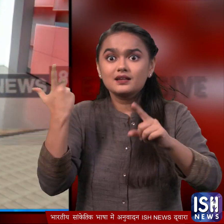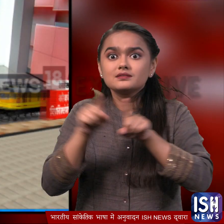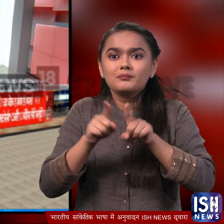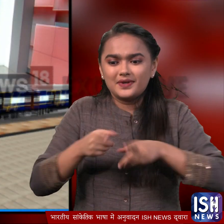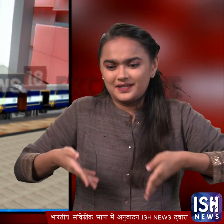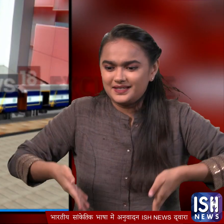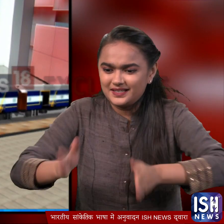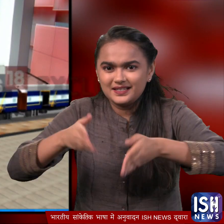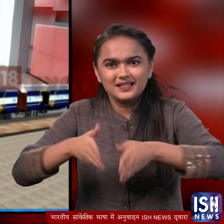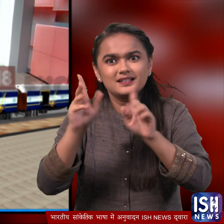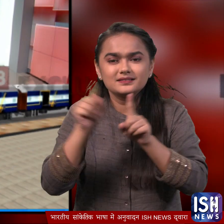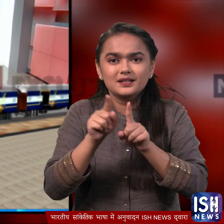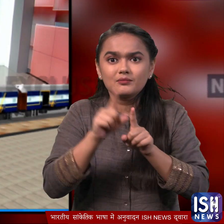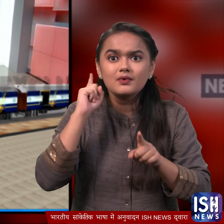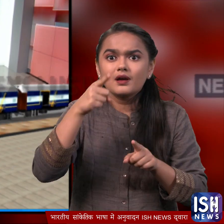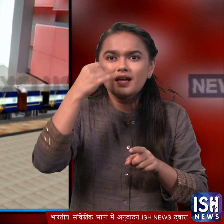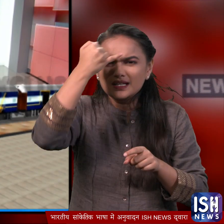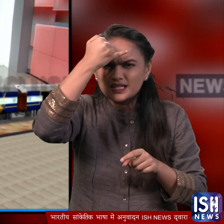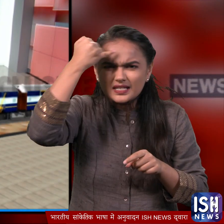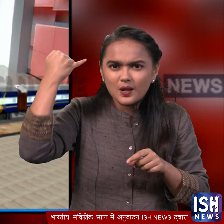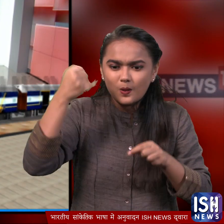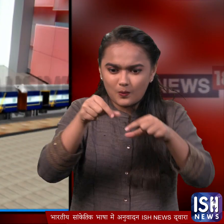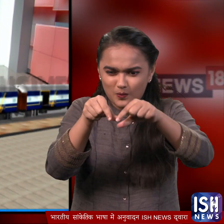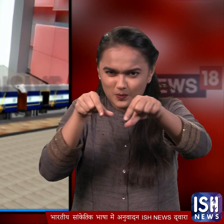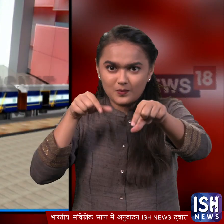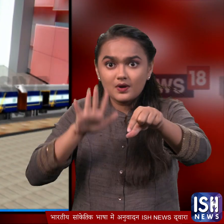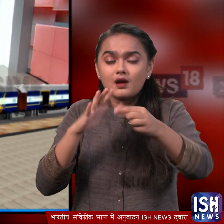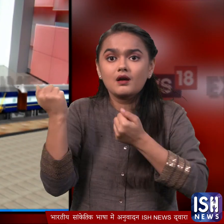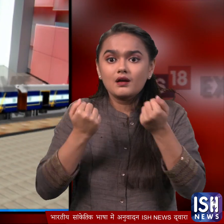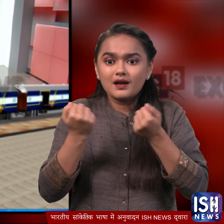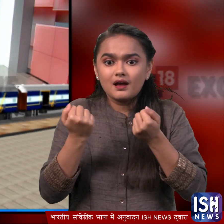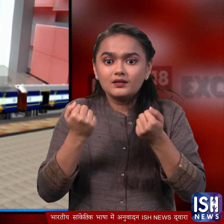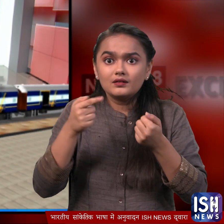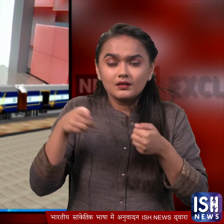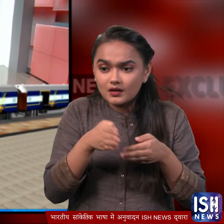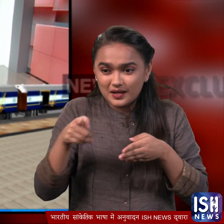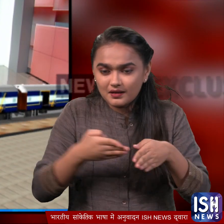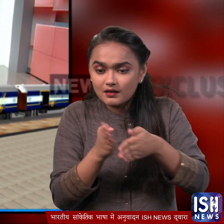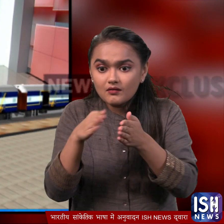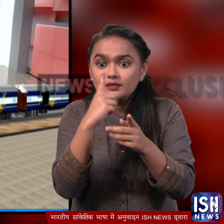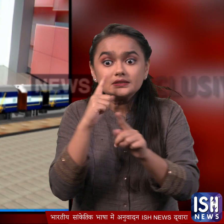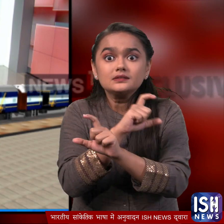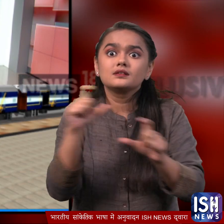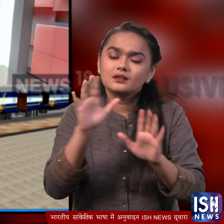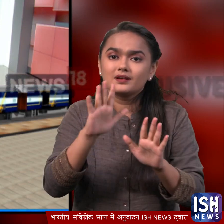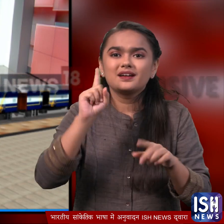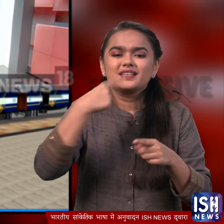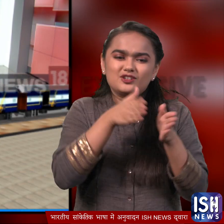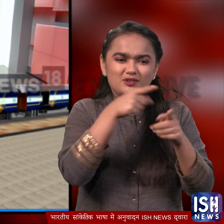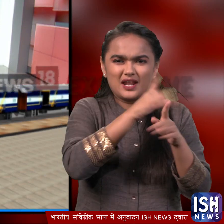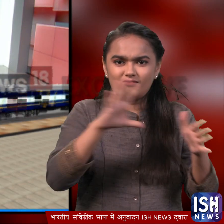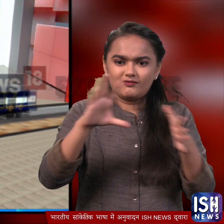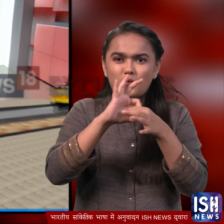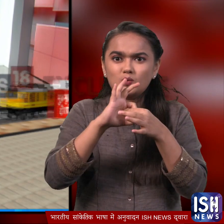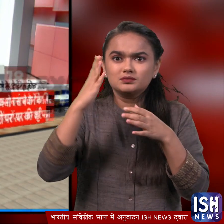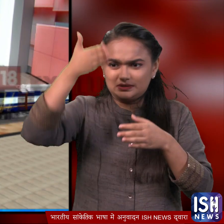सड़कों की तरह फर्श पर रिफ्लेक्टर और पीली पट्टी लगाई गई है ताकि उसमें गाड़ियों को सही तरीके से लोड किया जा सके। यही नहीं,